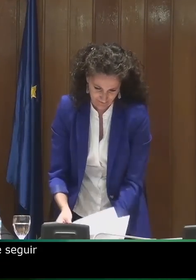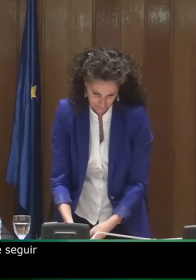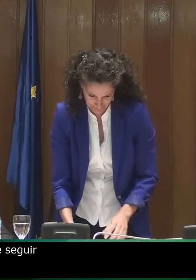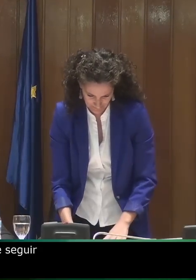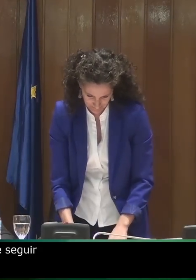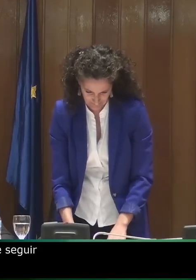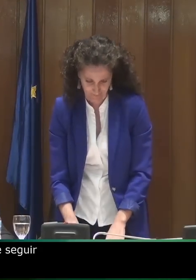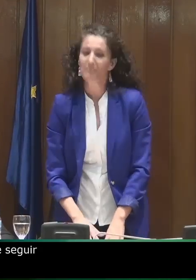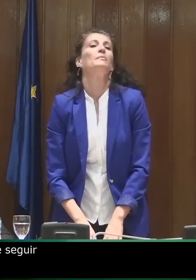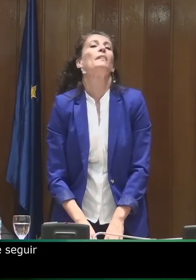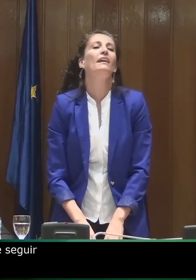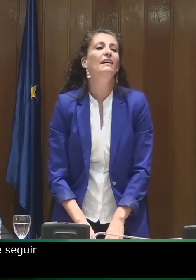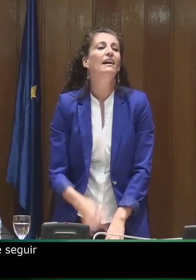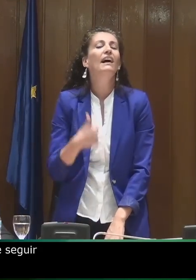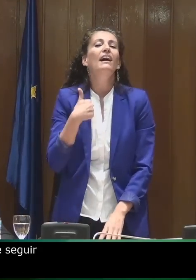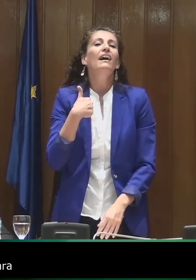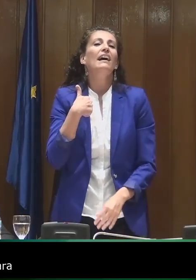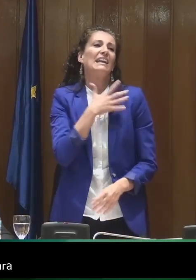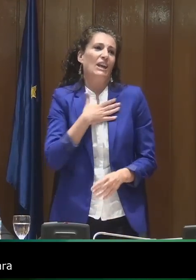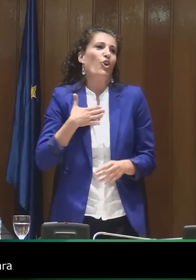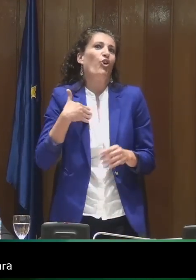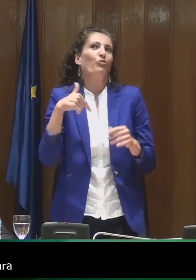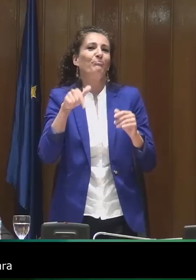a través de la página web streaming o por Twitter.